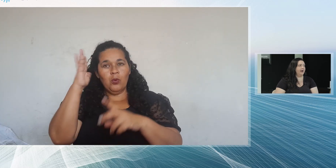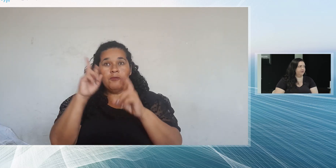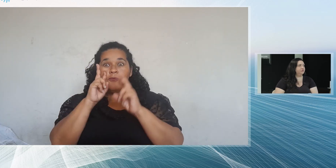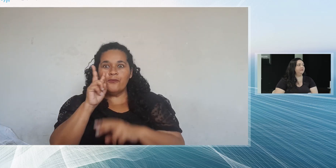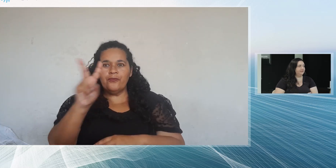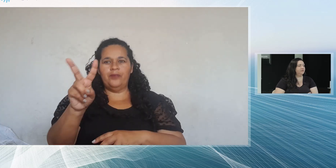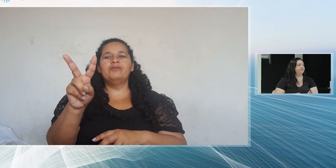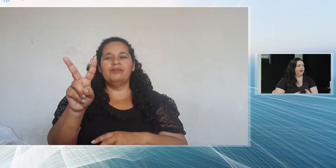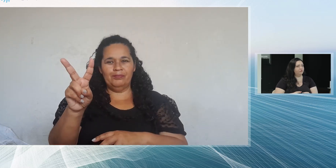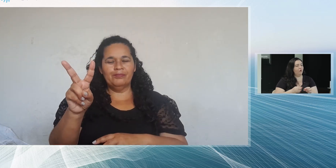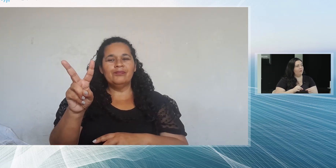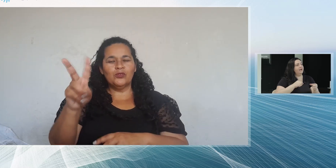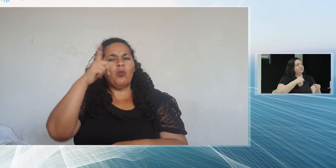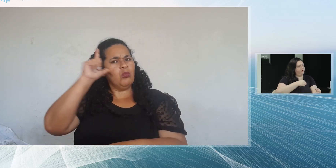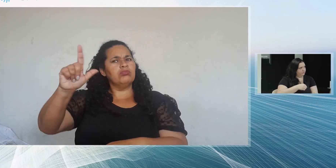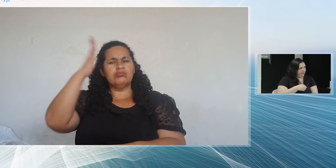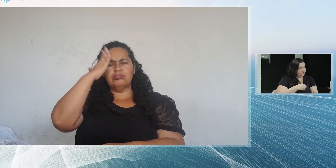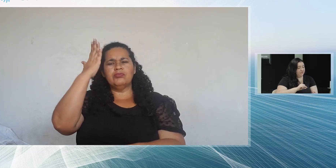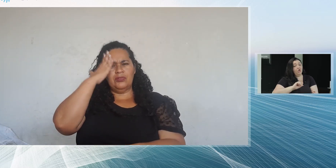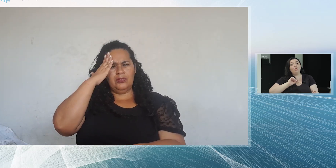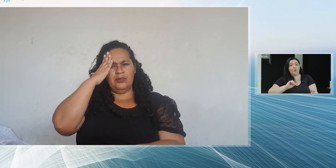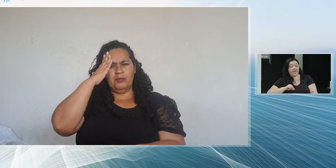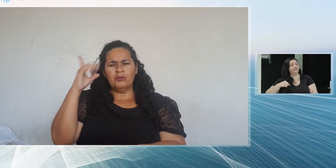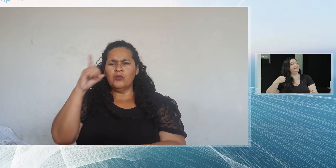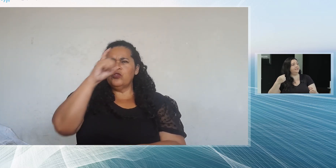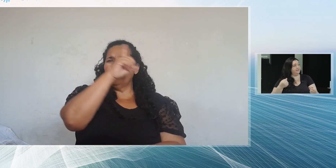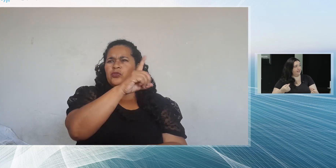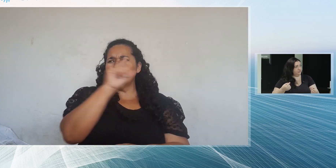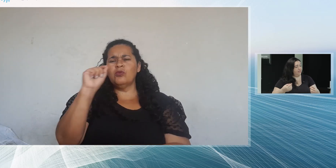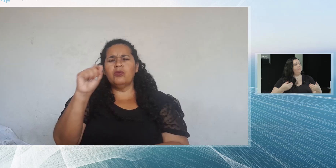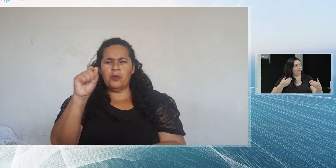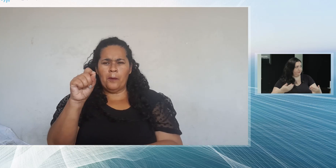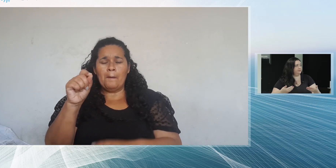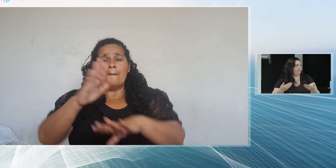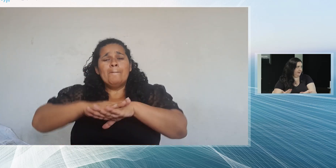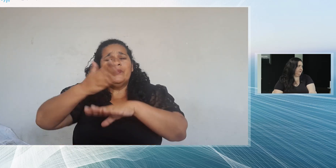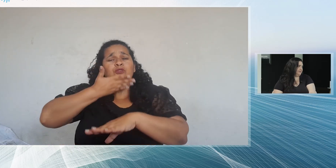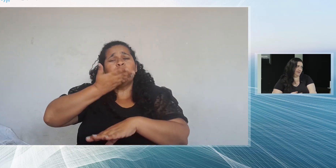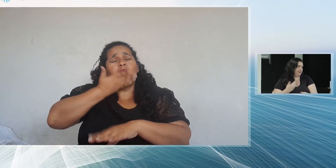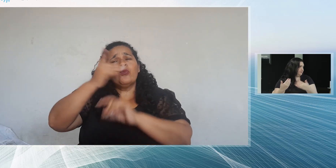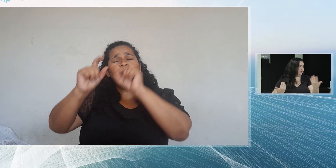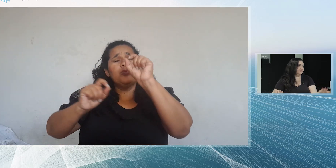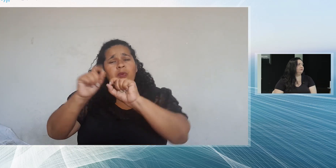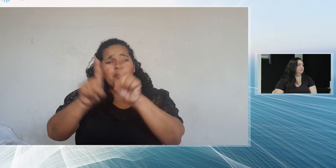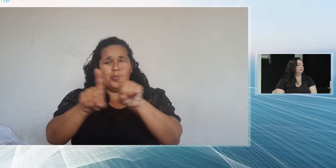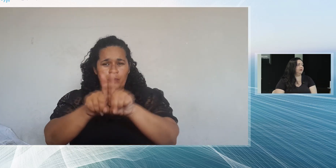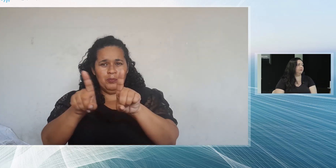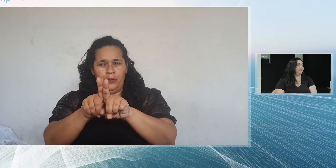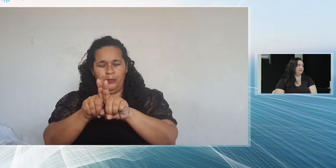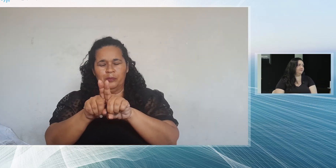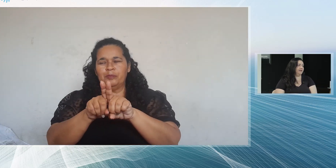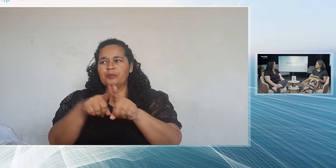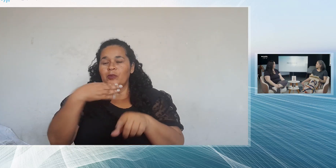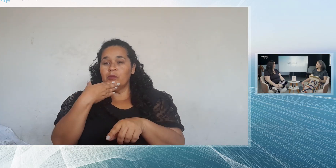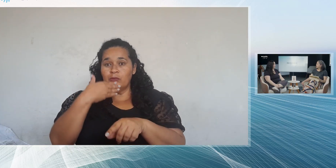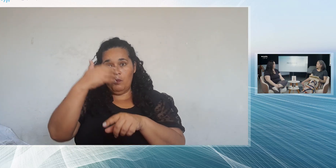esse olhar de entender de fato qual é a dificuldade, qual é a facilidade para poder trabalhar com essa criança, com esse adulto, né, com quem